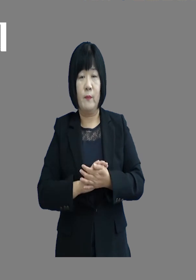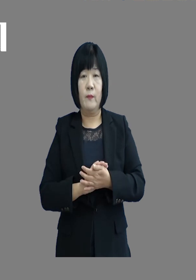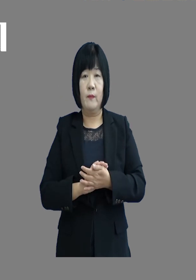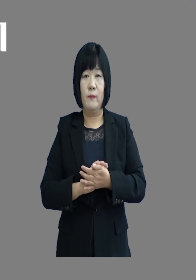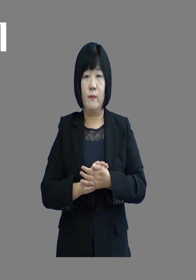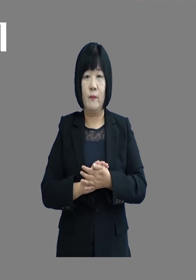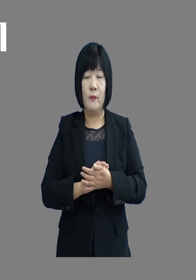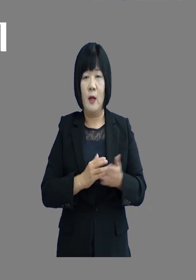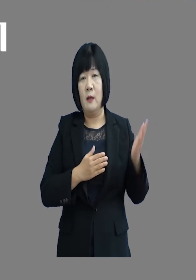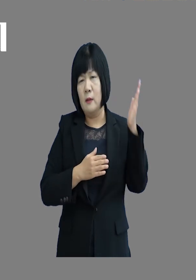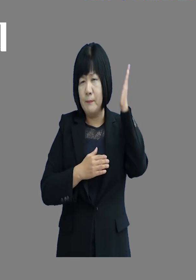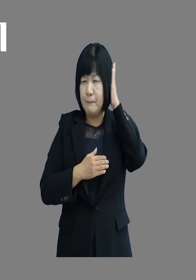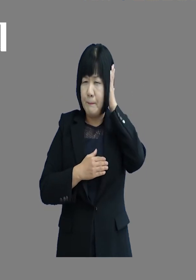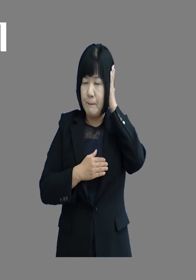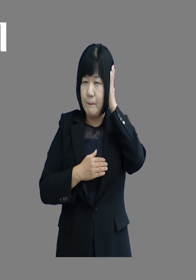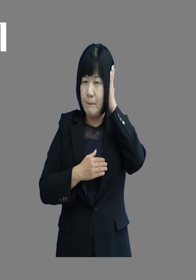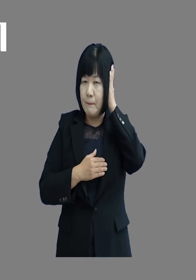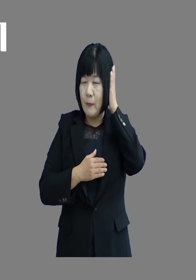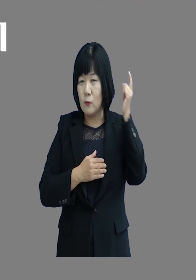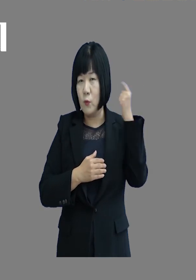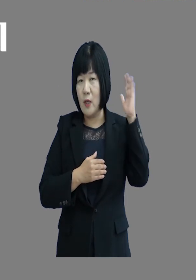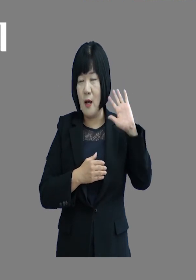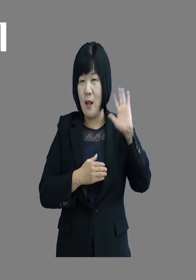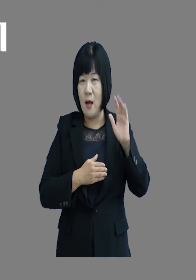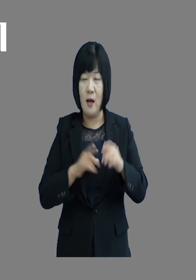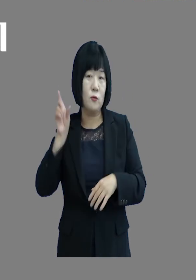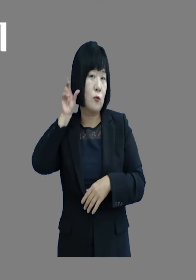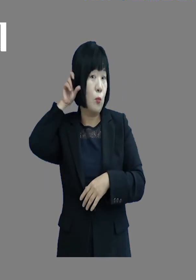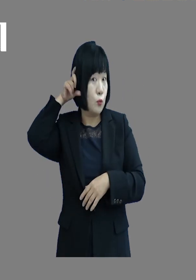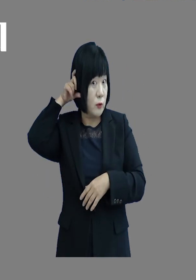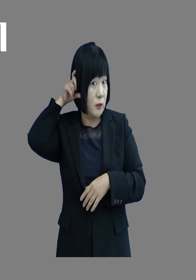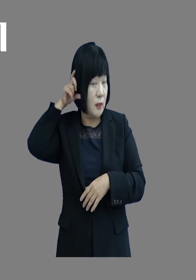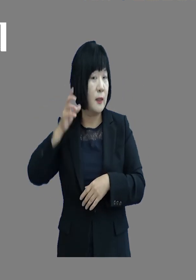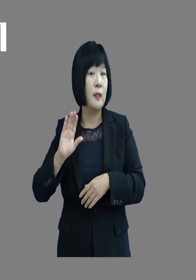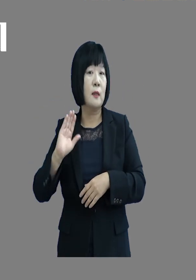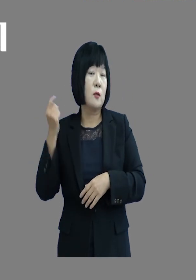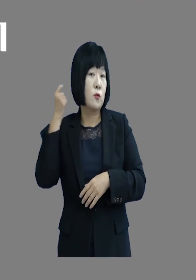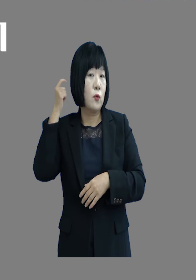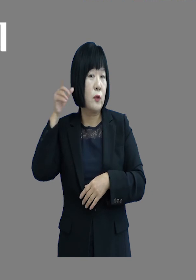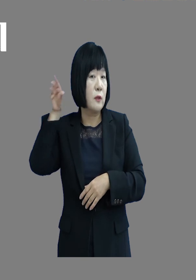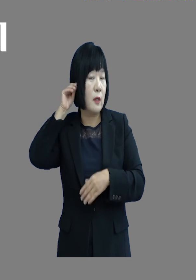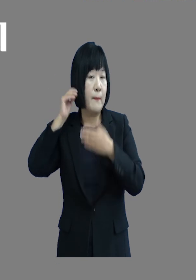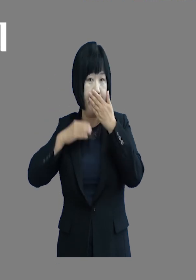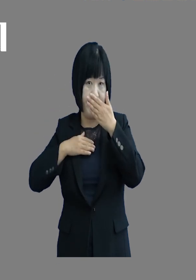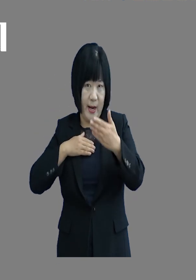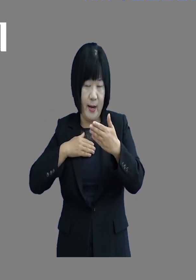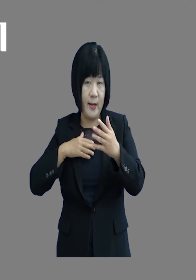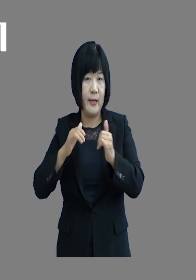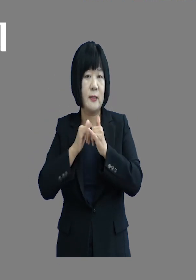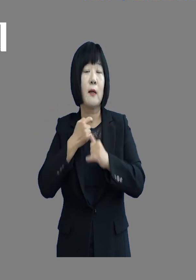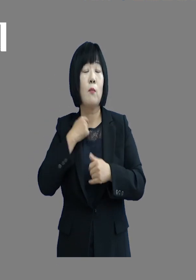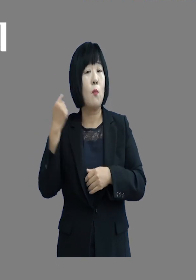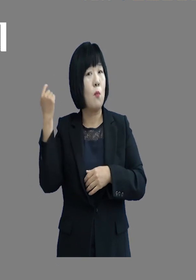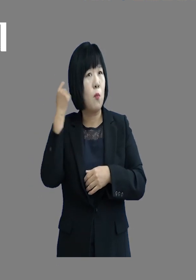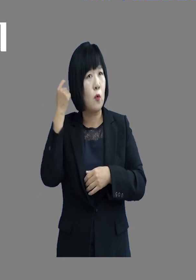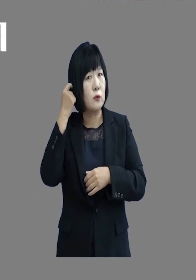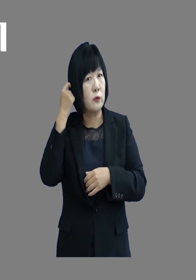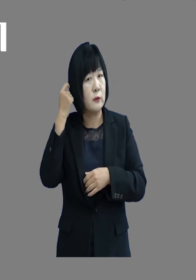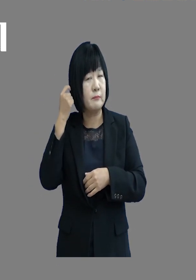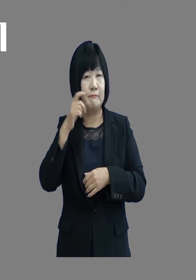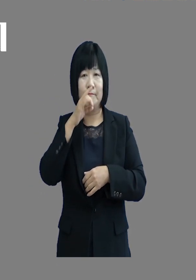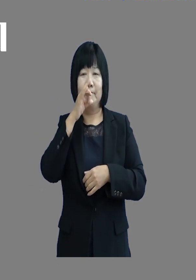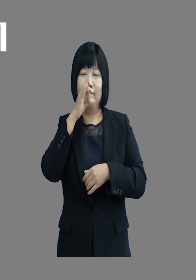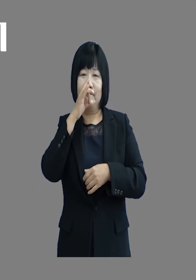한쪽은 지금 완전히 안 들리고요. 한쪽은 보청기를 착용을 하면 소리를 들을 수 있습니다. 사람들이 목소리는 잘 안